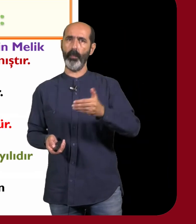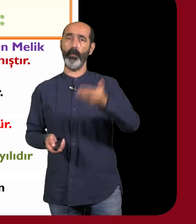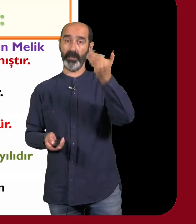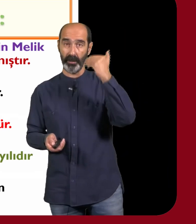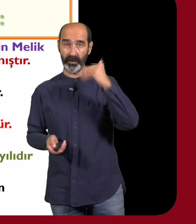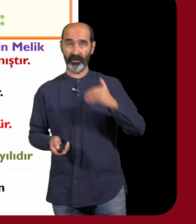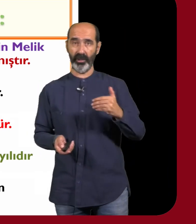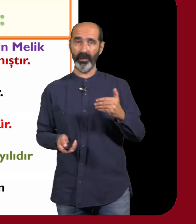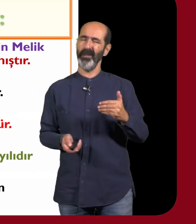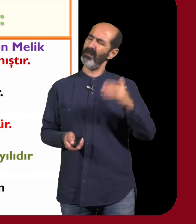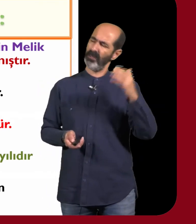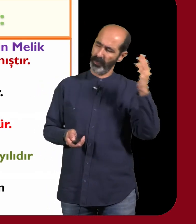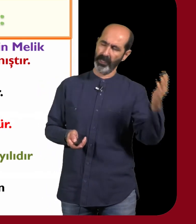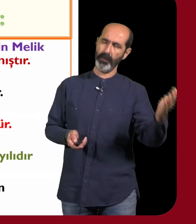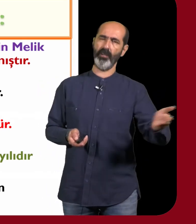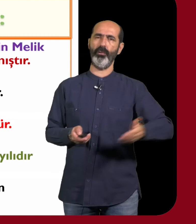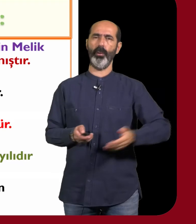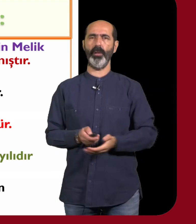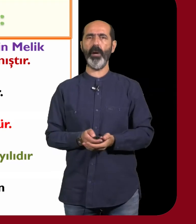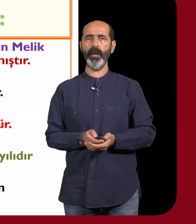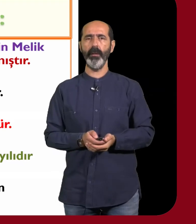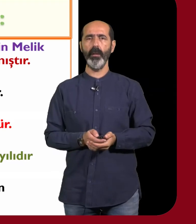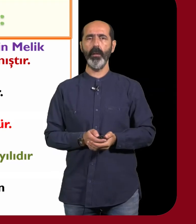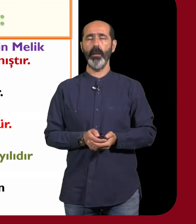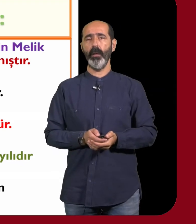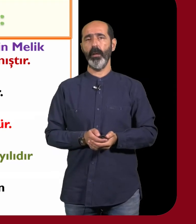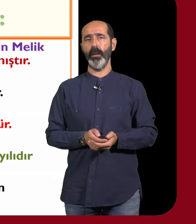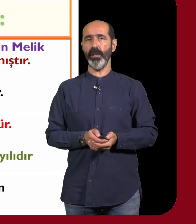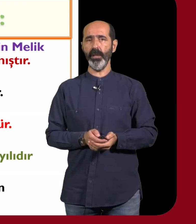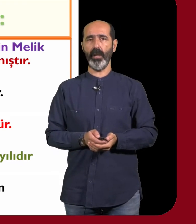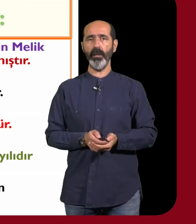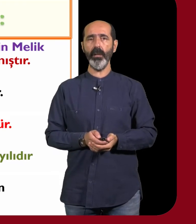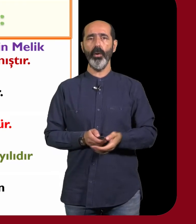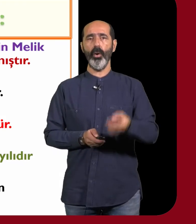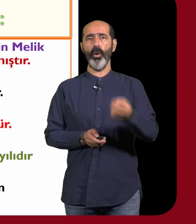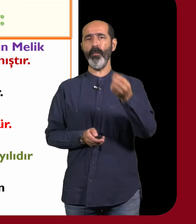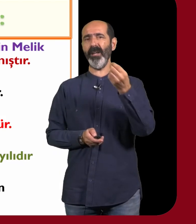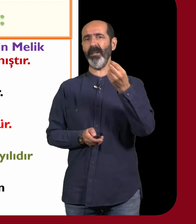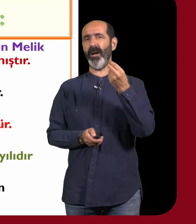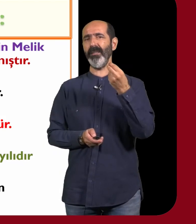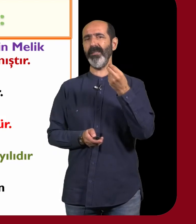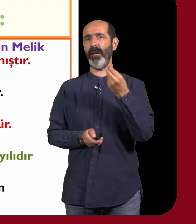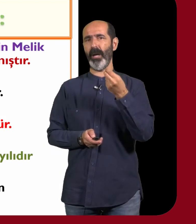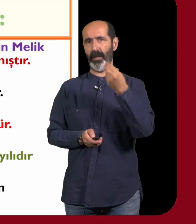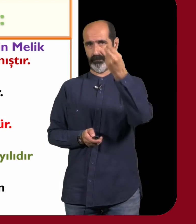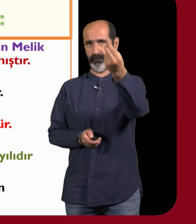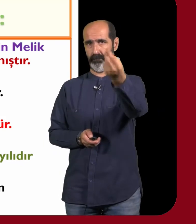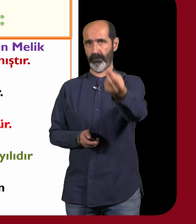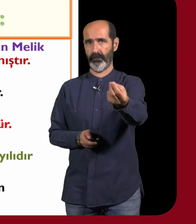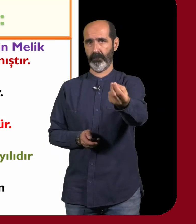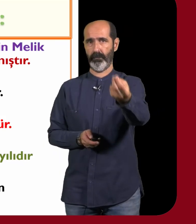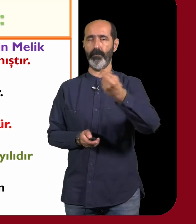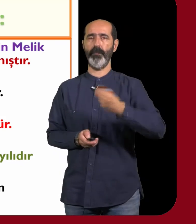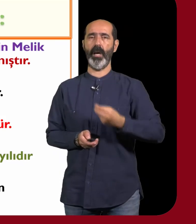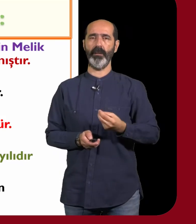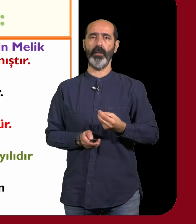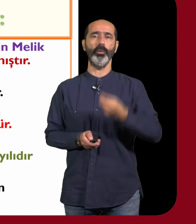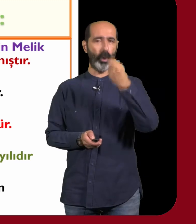astronom matematikçi tabi edebiyat yönünde var İranlı Ömer Hayyam'a